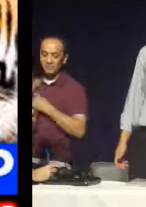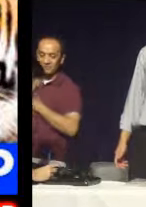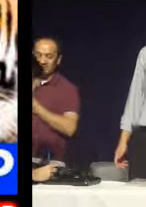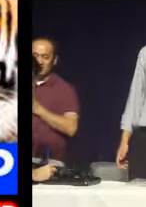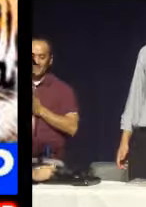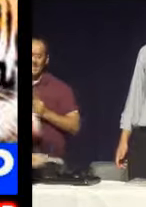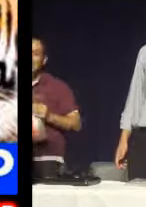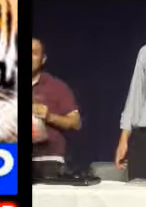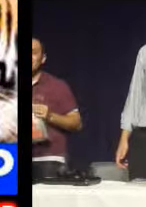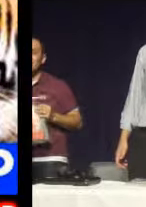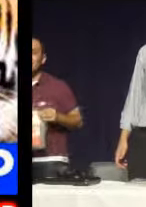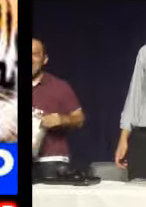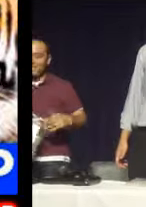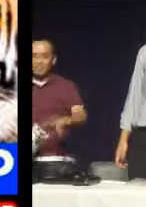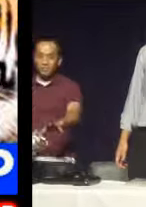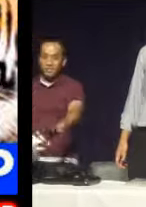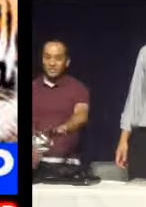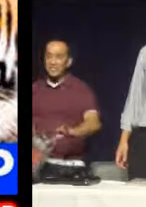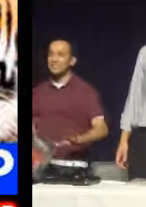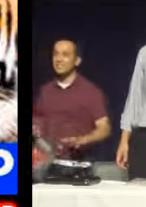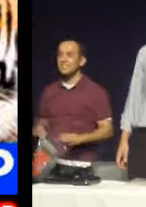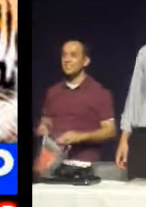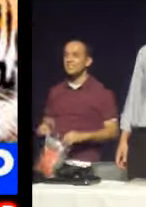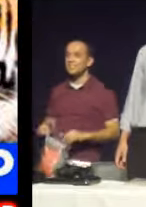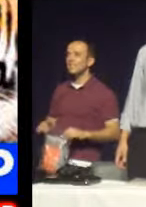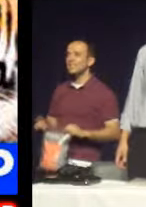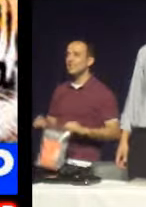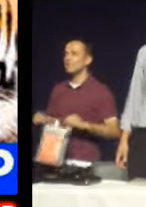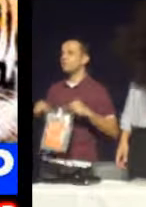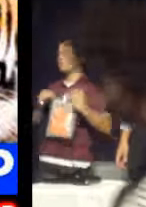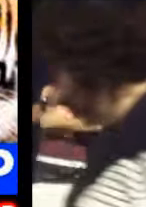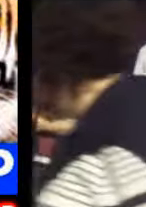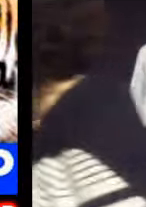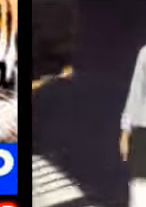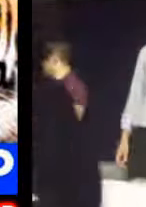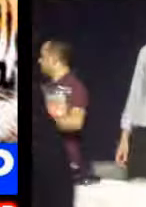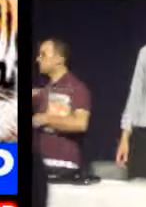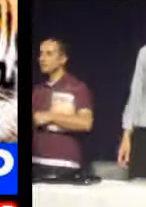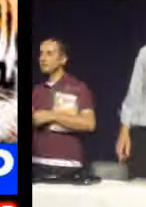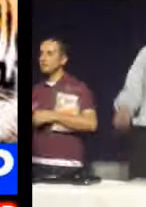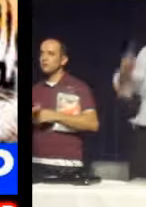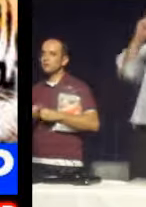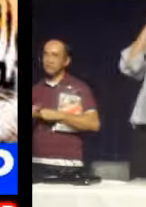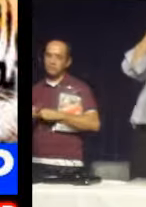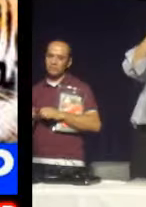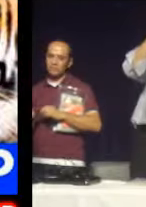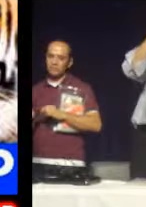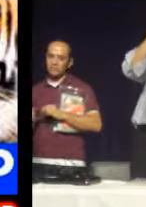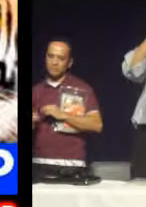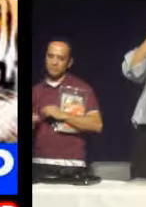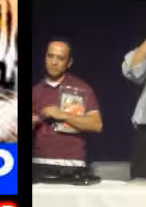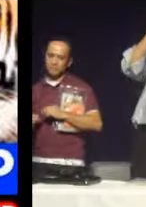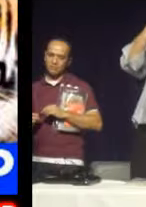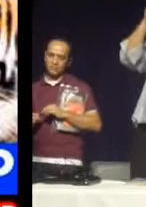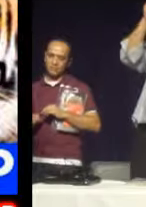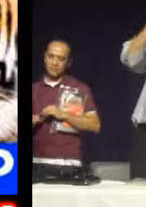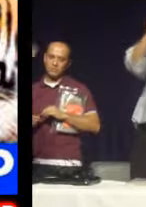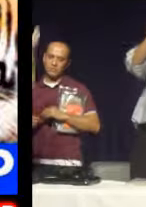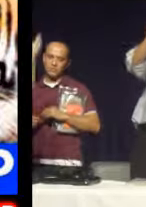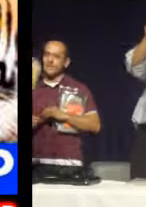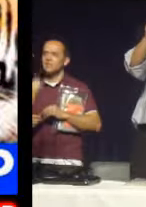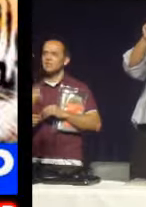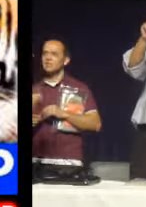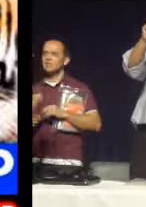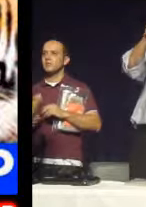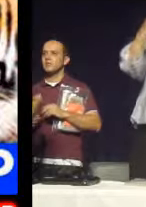foi publicado aqui. Não, como foi publicado aqui? Não, essa acusação está registrada e vai ser divulgada. Lógico que